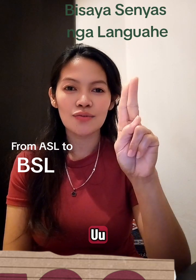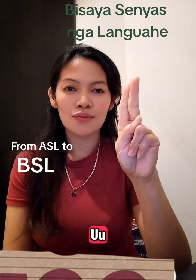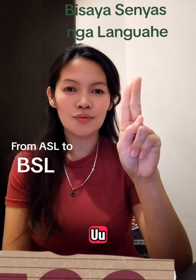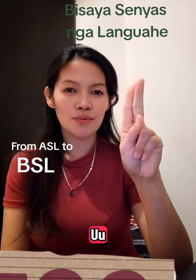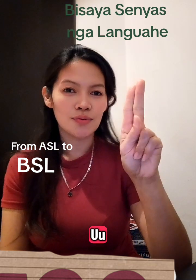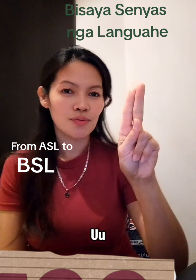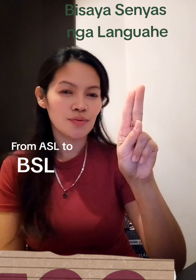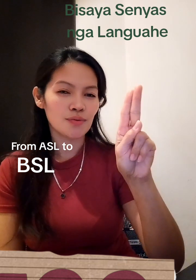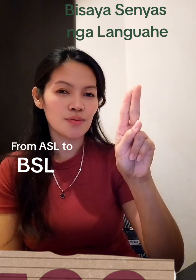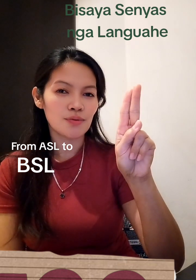U.